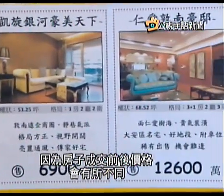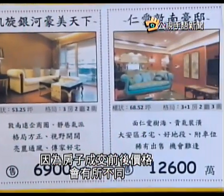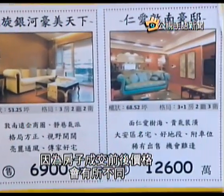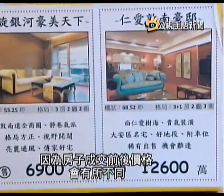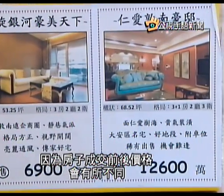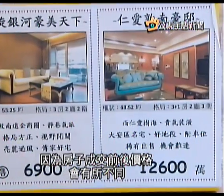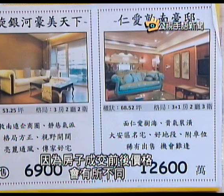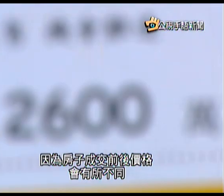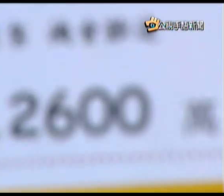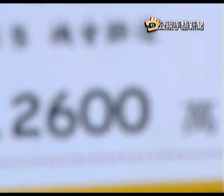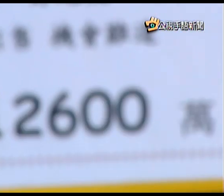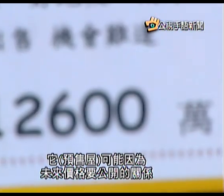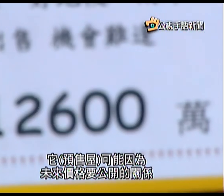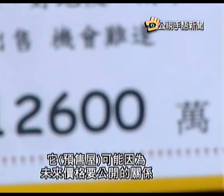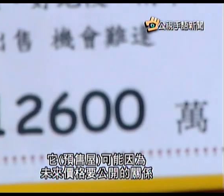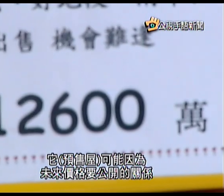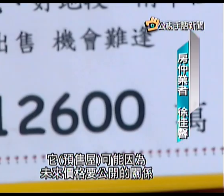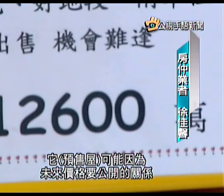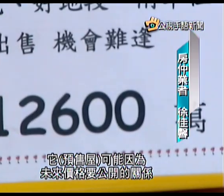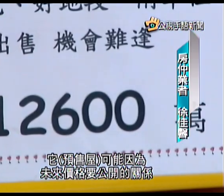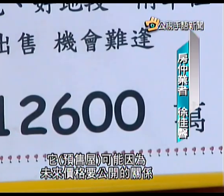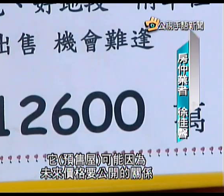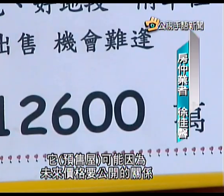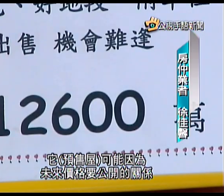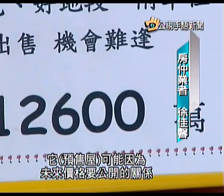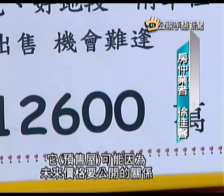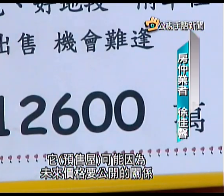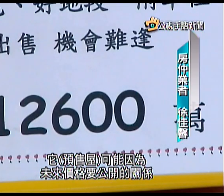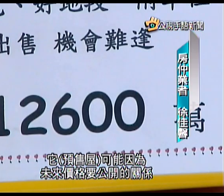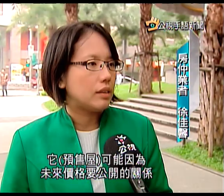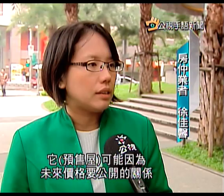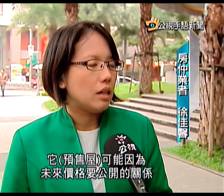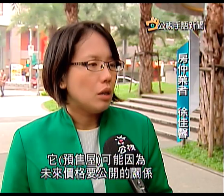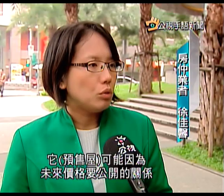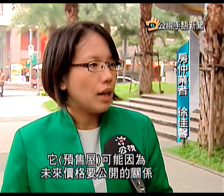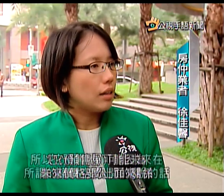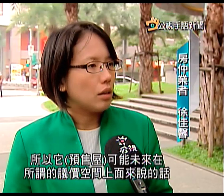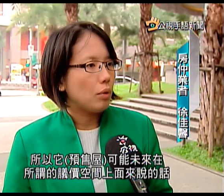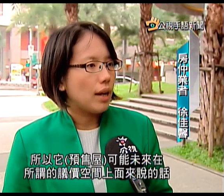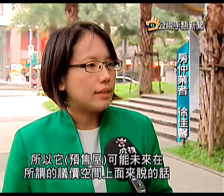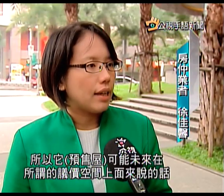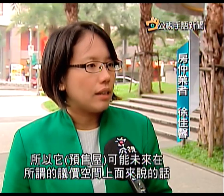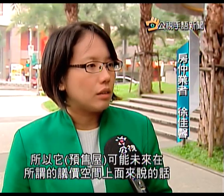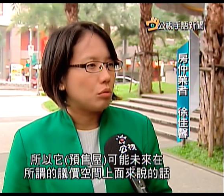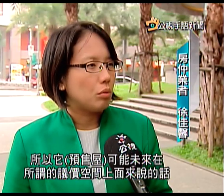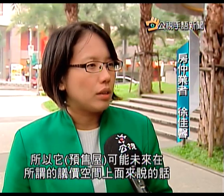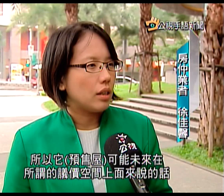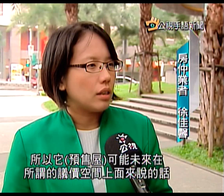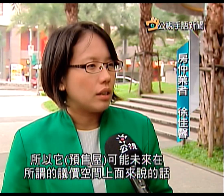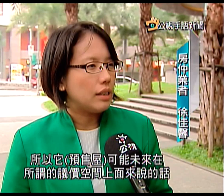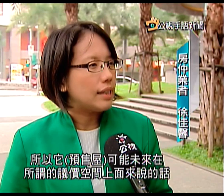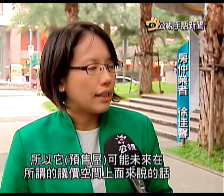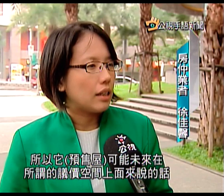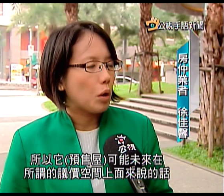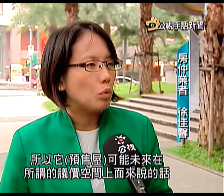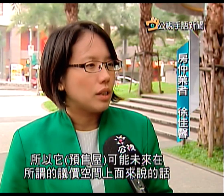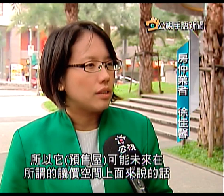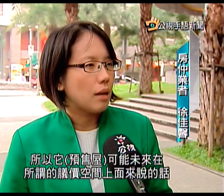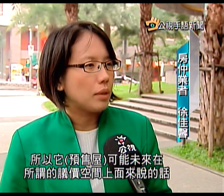有所不同。 它可能因为未来价格要公开的一个关系，所以它可能未来在一个所谓的一个溢价的一个空间上面来